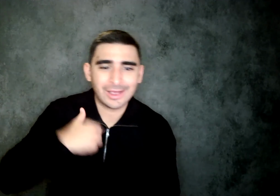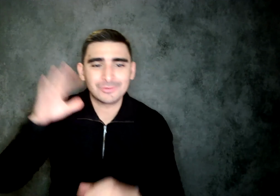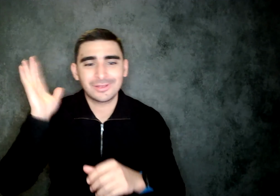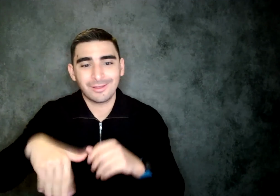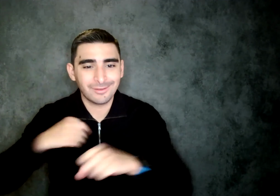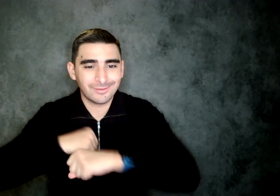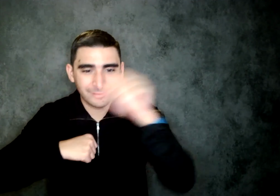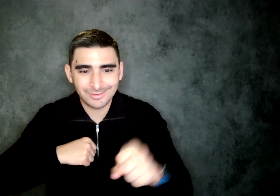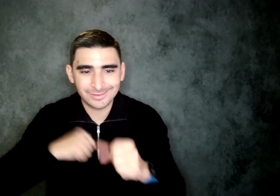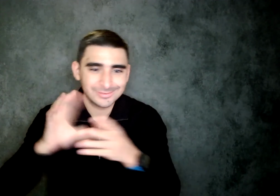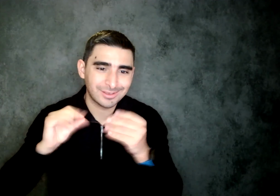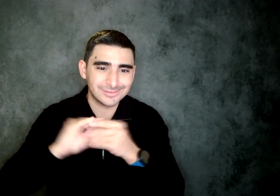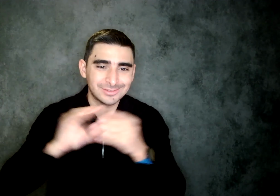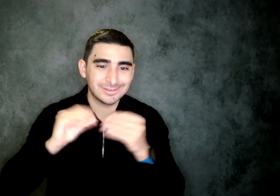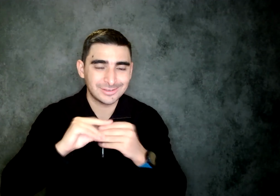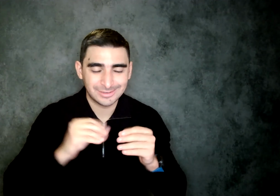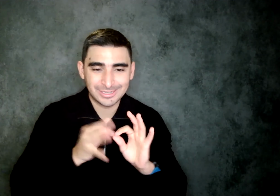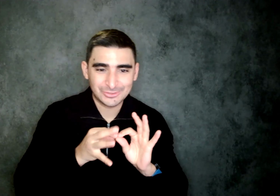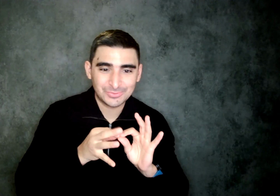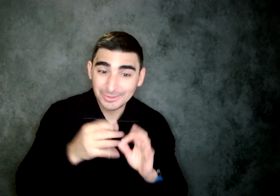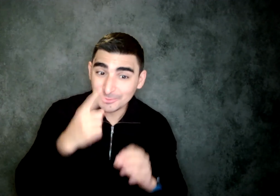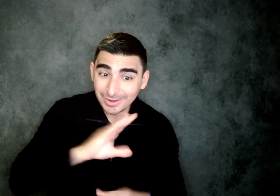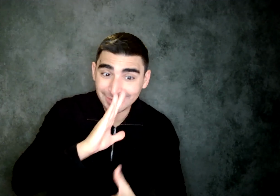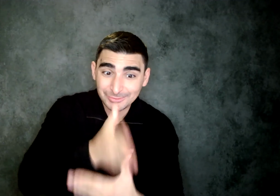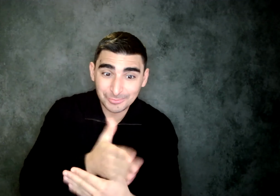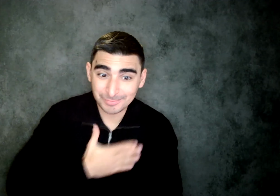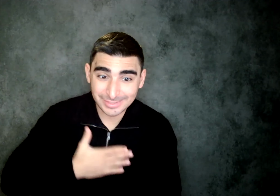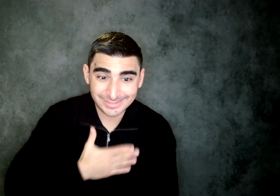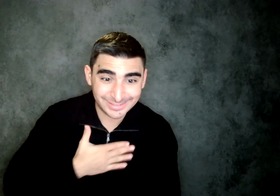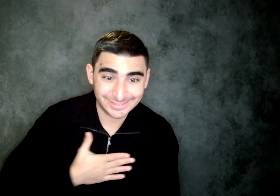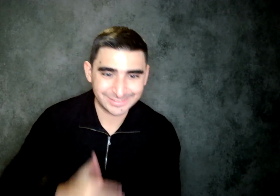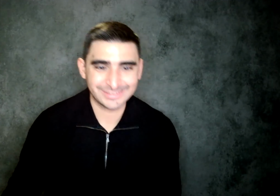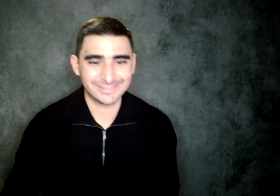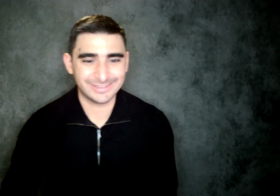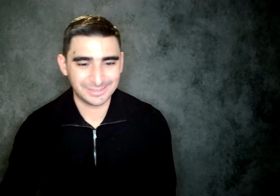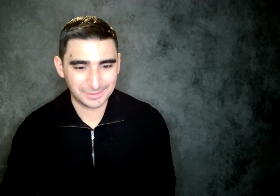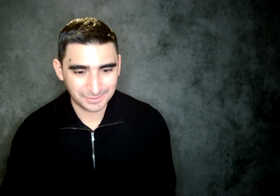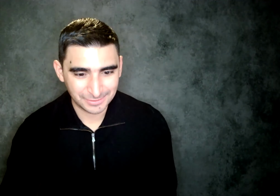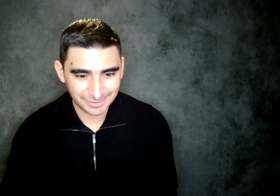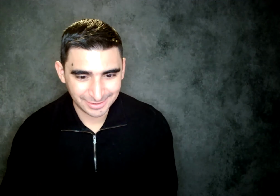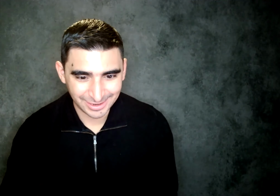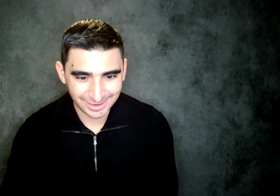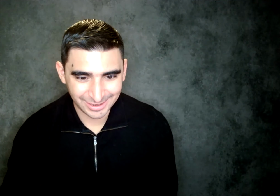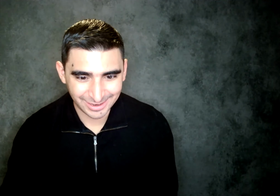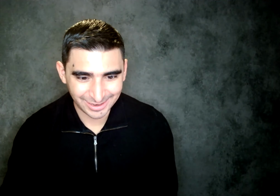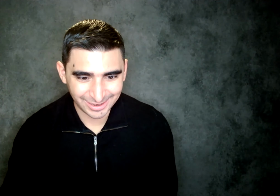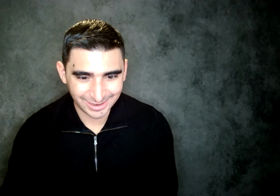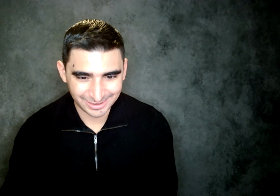like ever. I forgot. You could have interrupted me. Sorry. You had a good spiel going. Okay. Jenna,